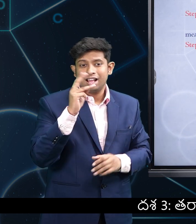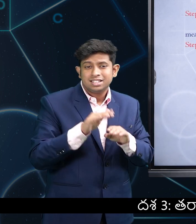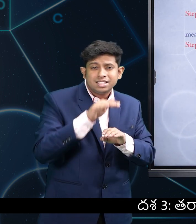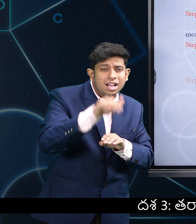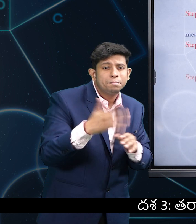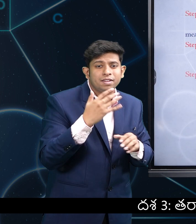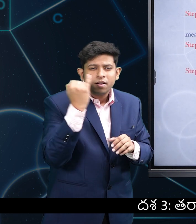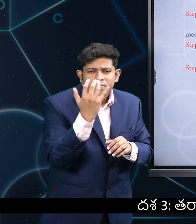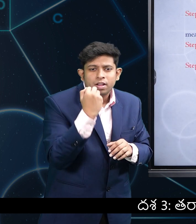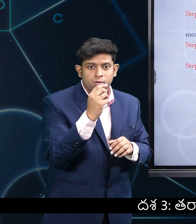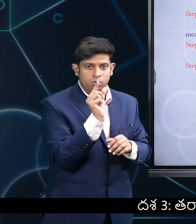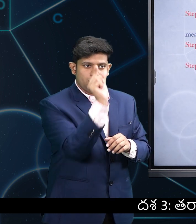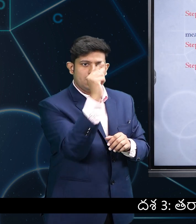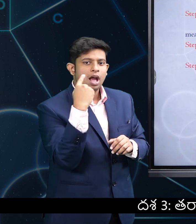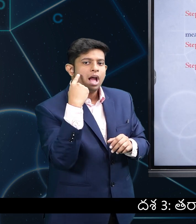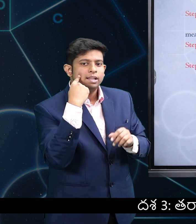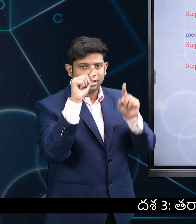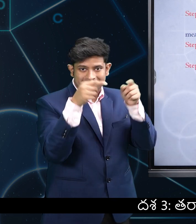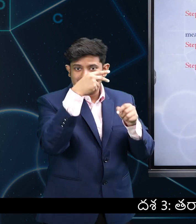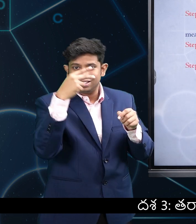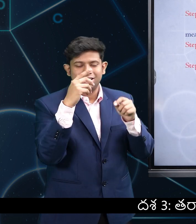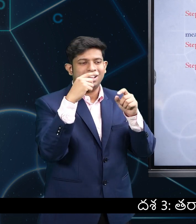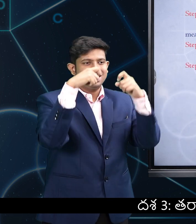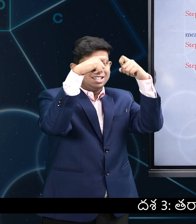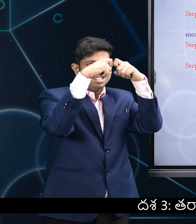దశ 3. తరువాత ui u1